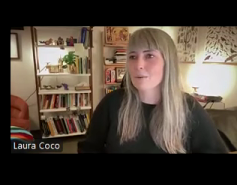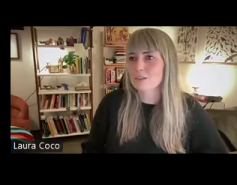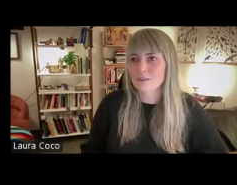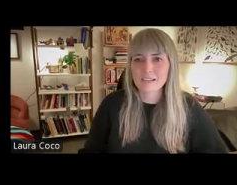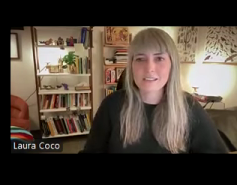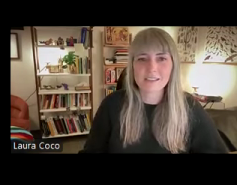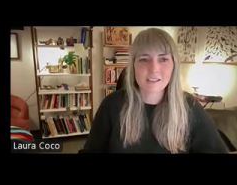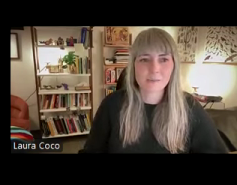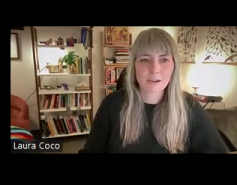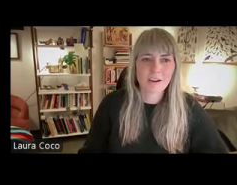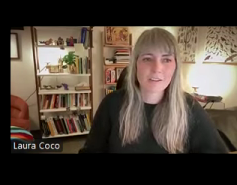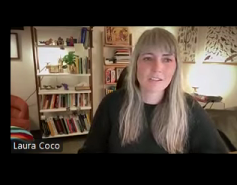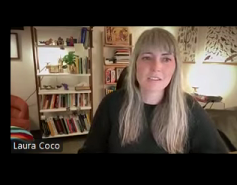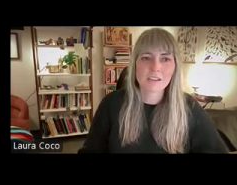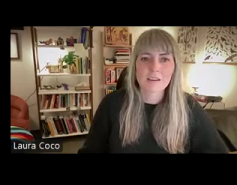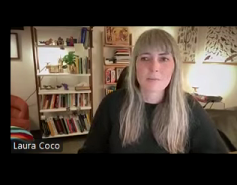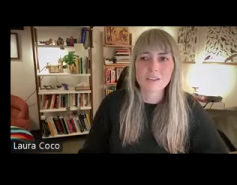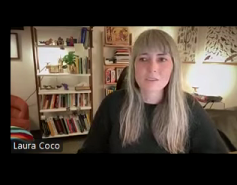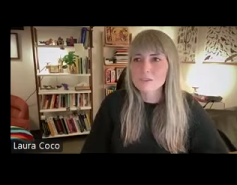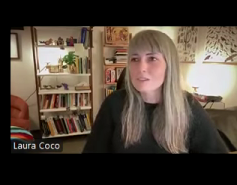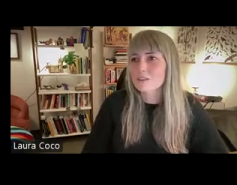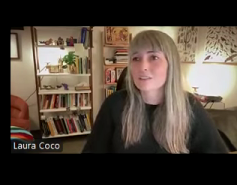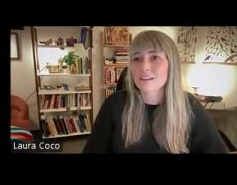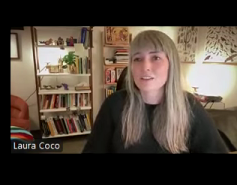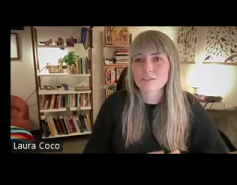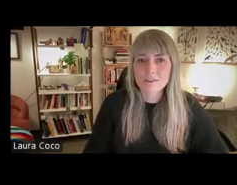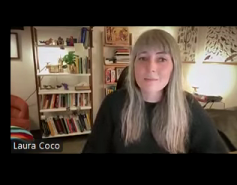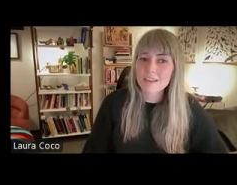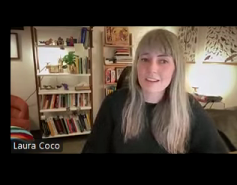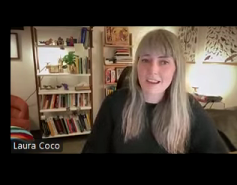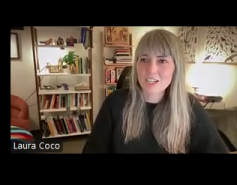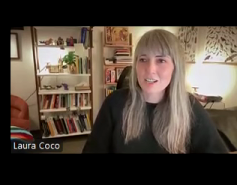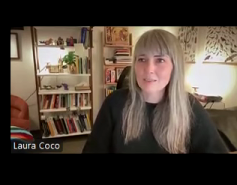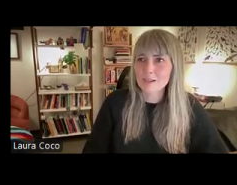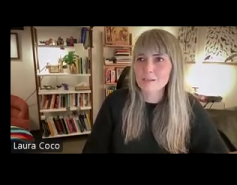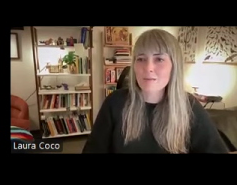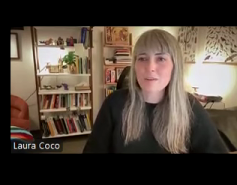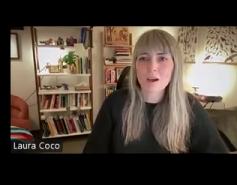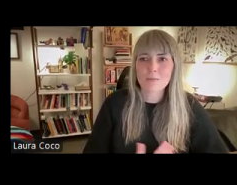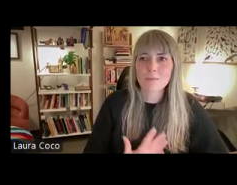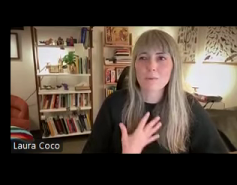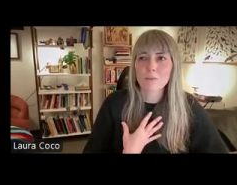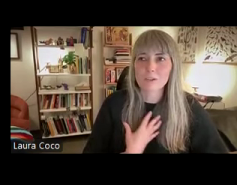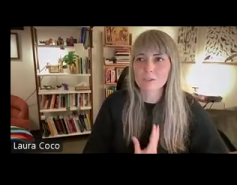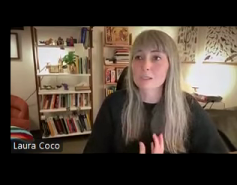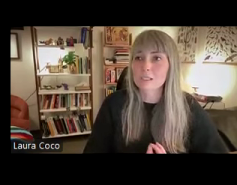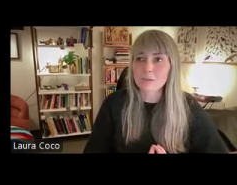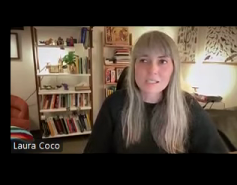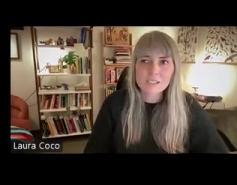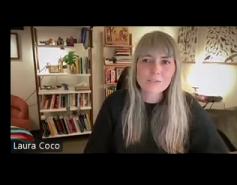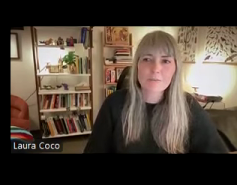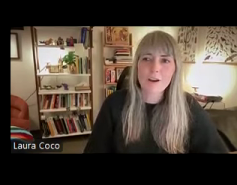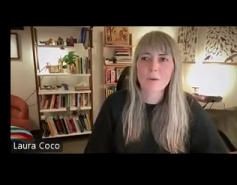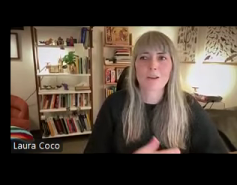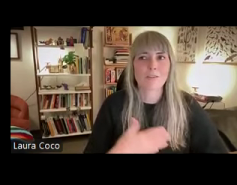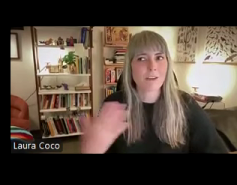number Diferentes of socios. opportunities that También this hay work algunas offers. oportunidades que My nosotros hemos students are identificado. Mis extremely engaged in estudiantes this work. están Some of muy them come with involucrados en este personal